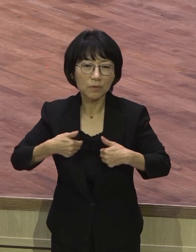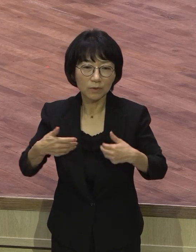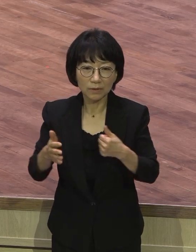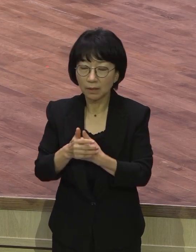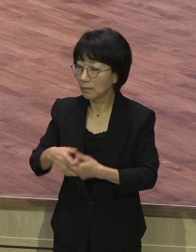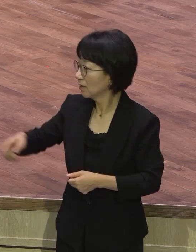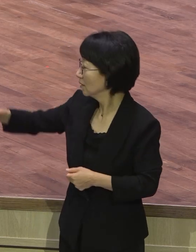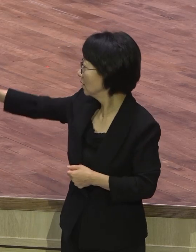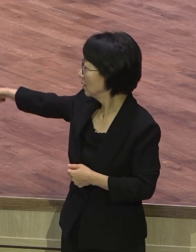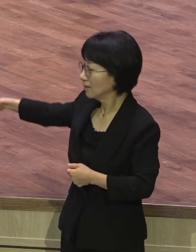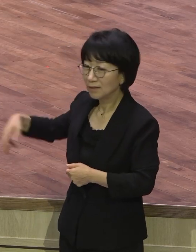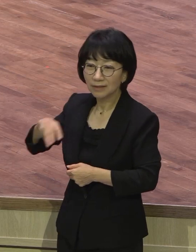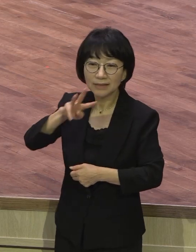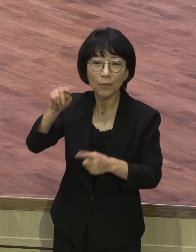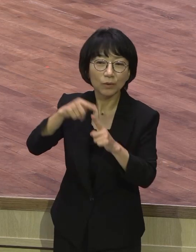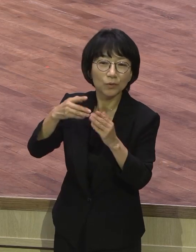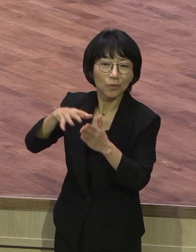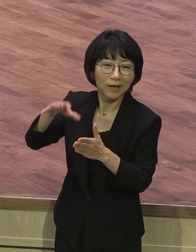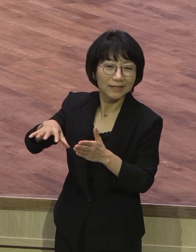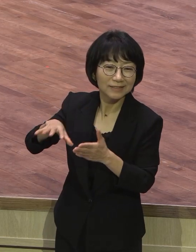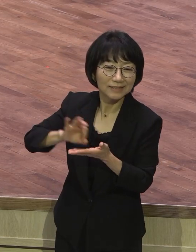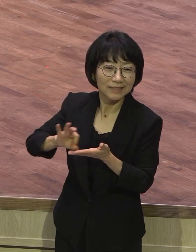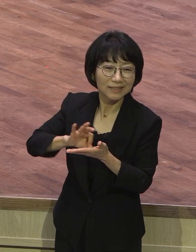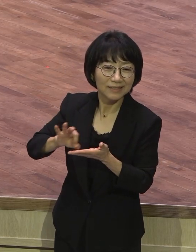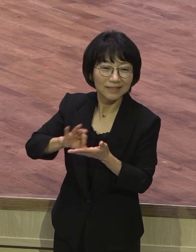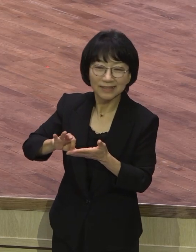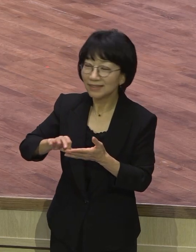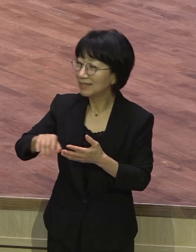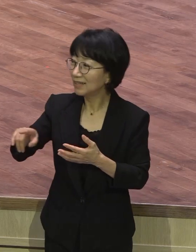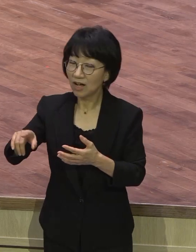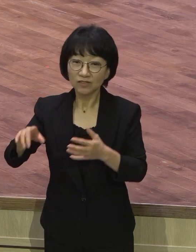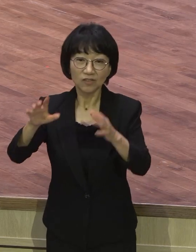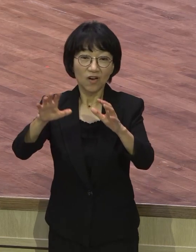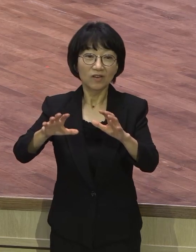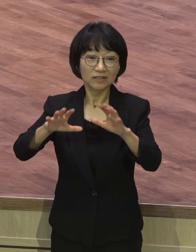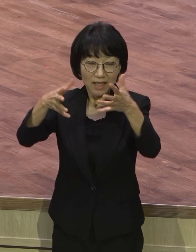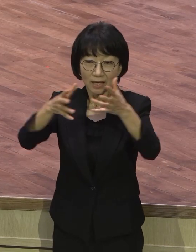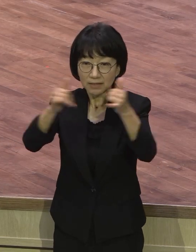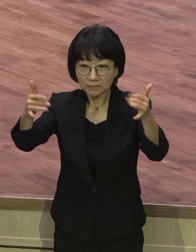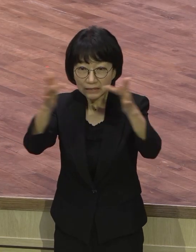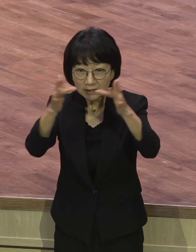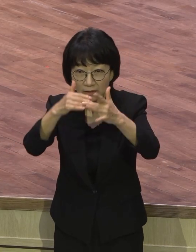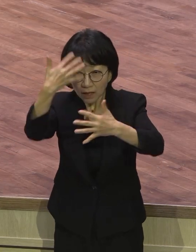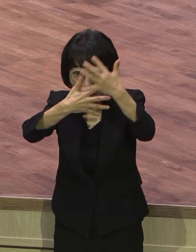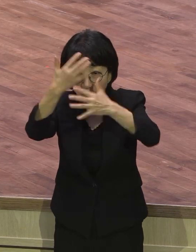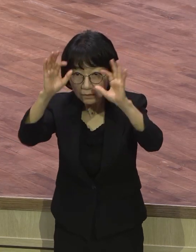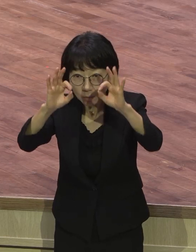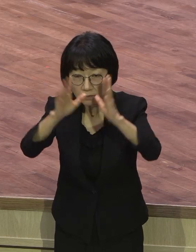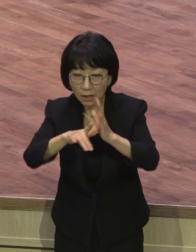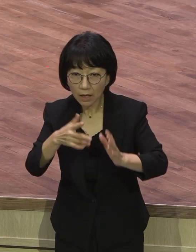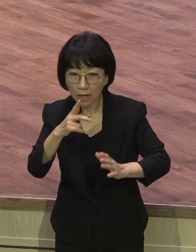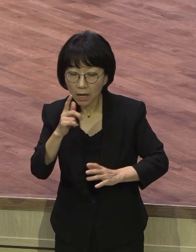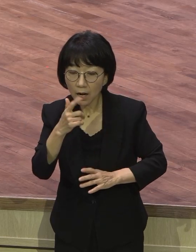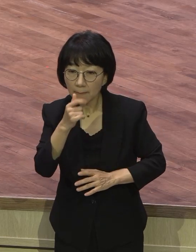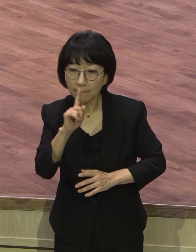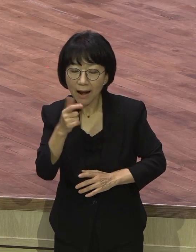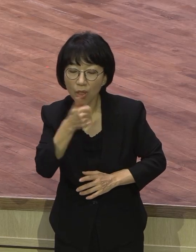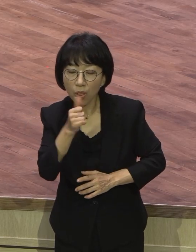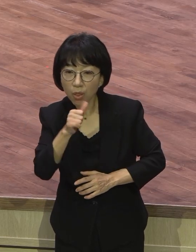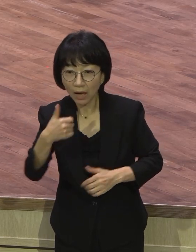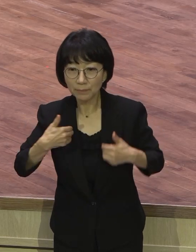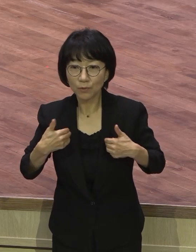순차 통역을 지금 동시 통역을 해야 되니까 전세계가 다 와야 돼 그러니까 이거 지금 여기도